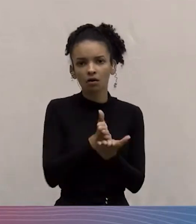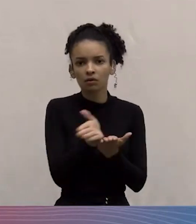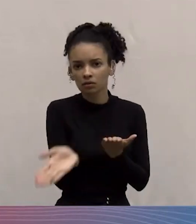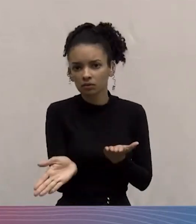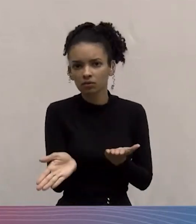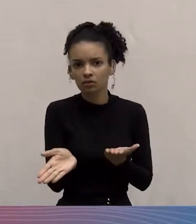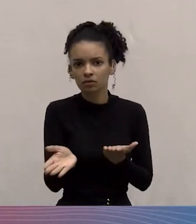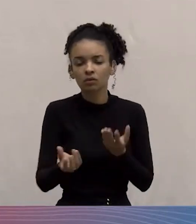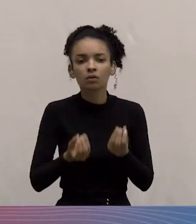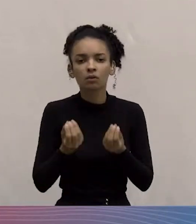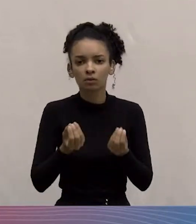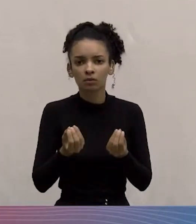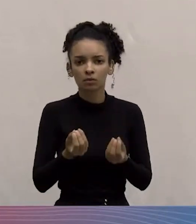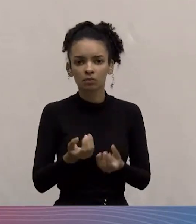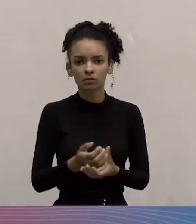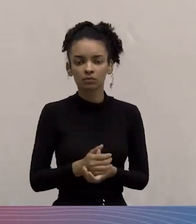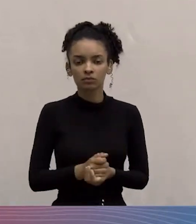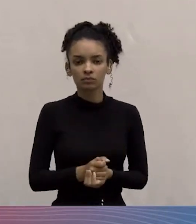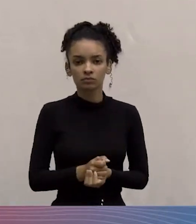Por onde o homem caiu?